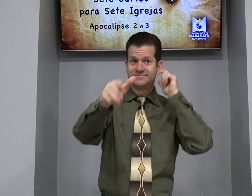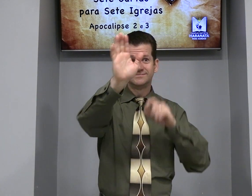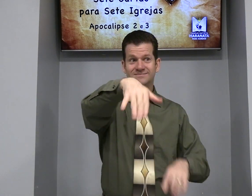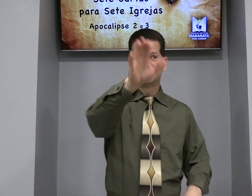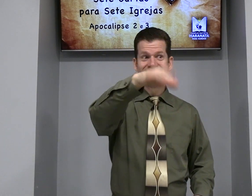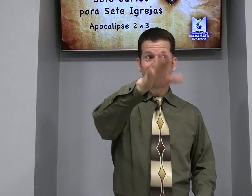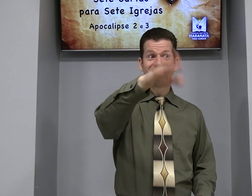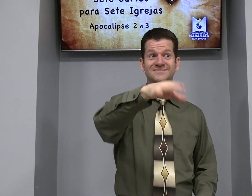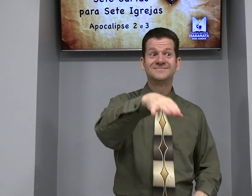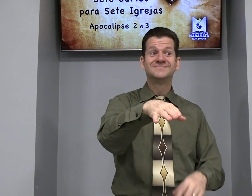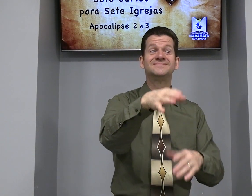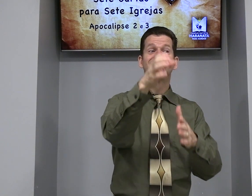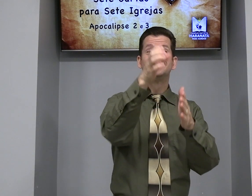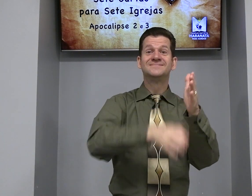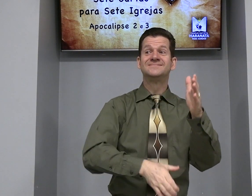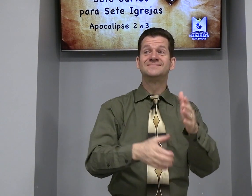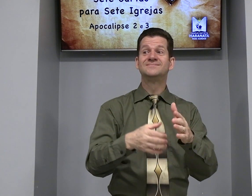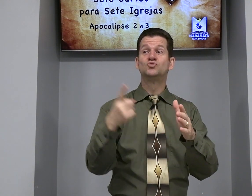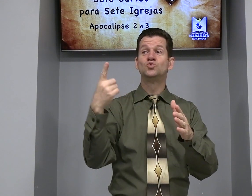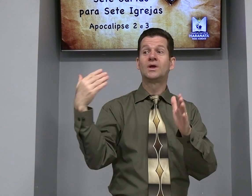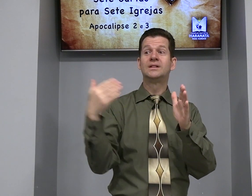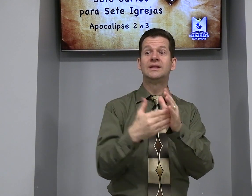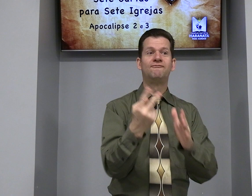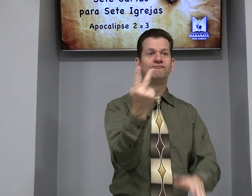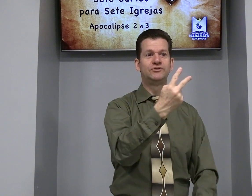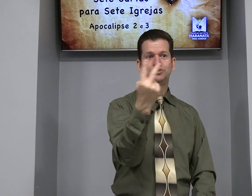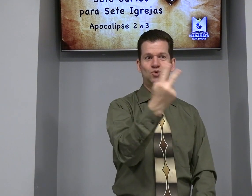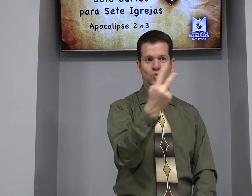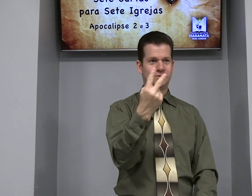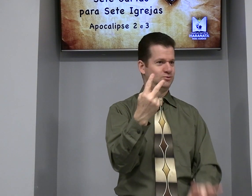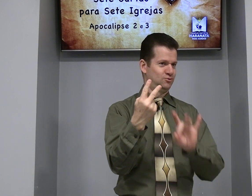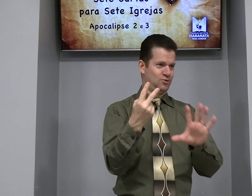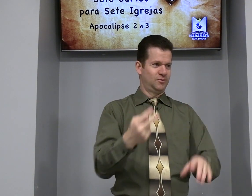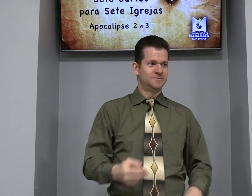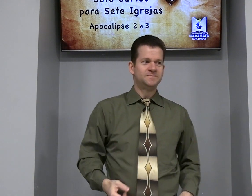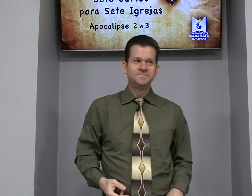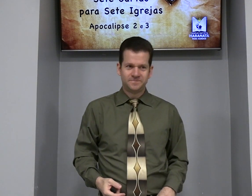Até 22. Capítulo 1 até 22.